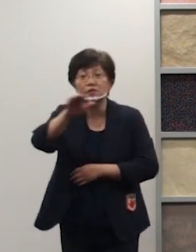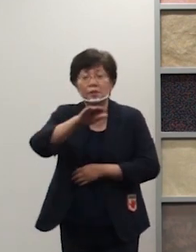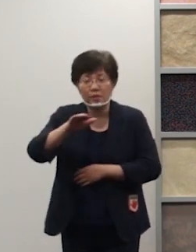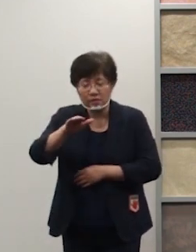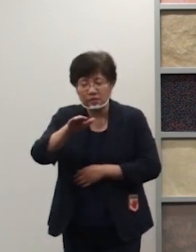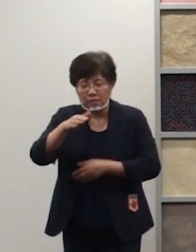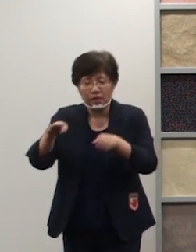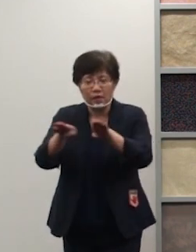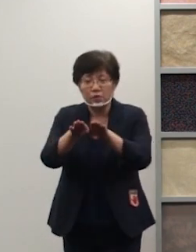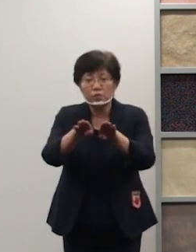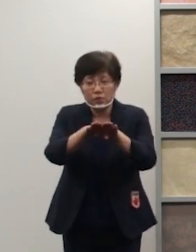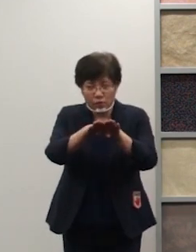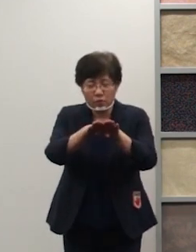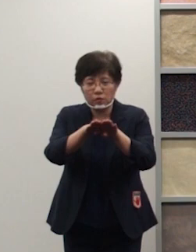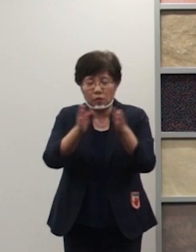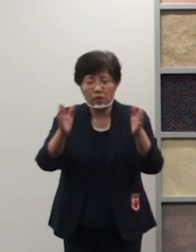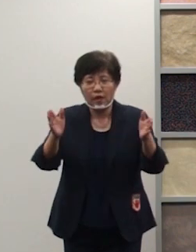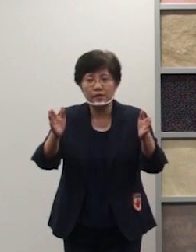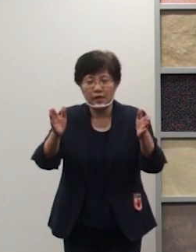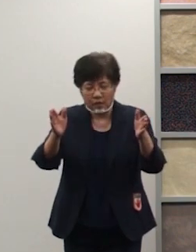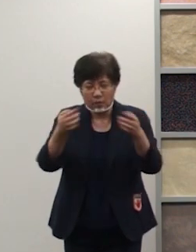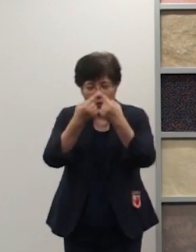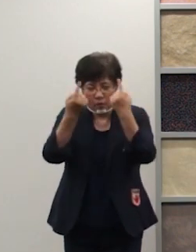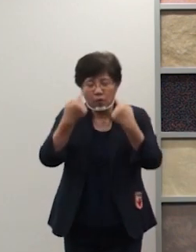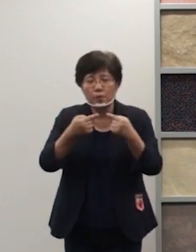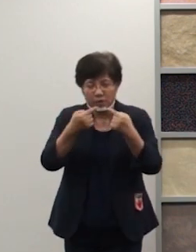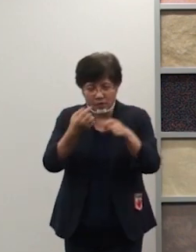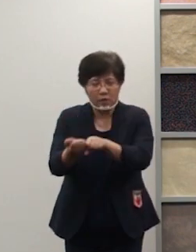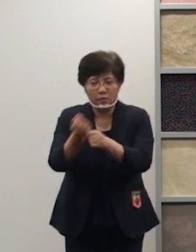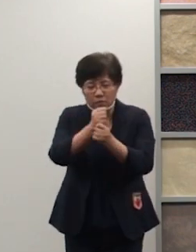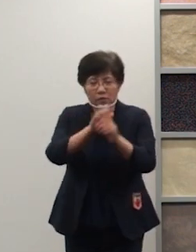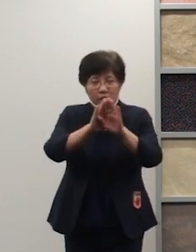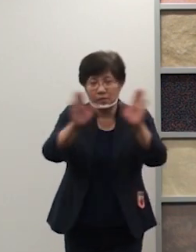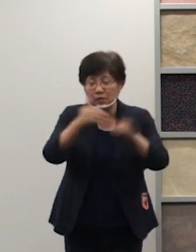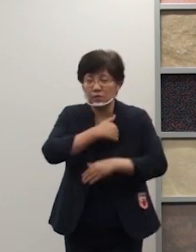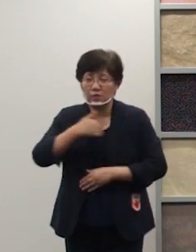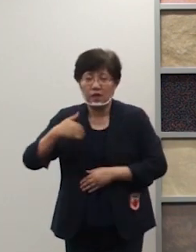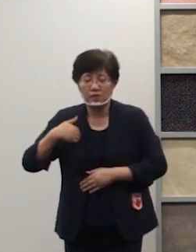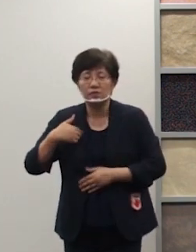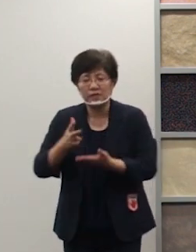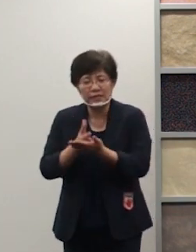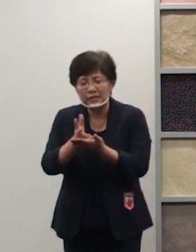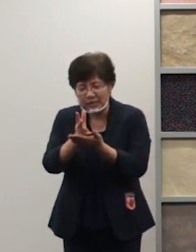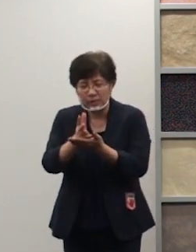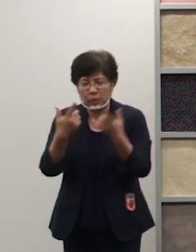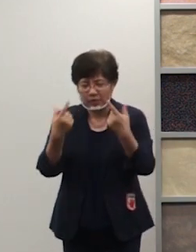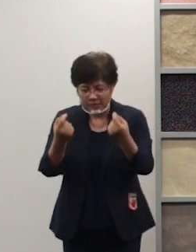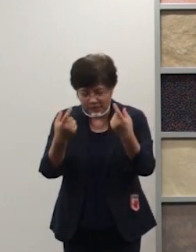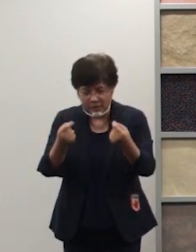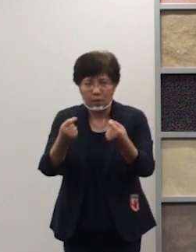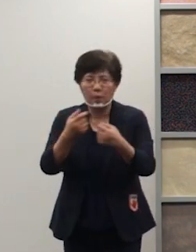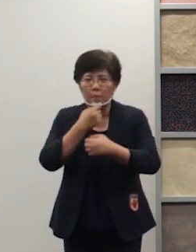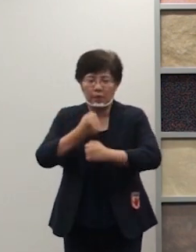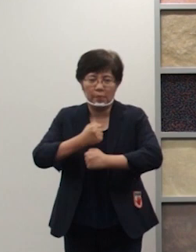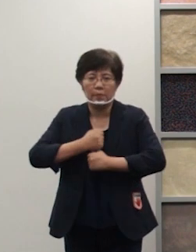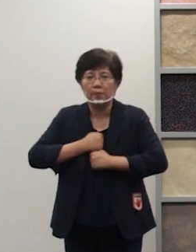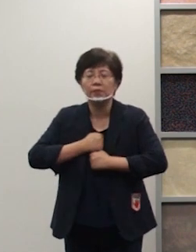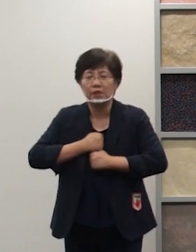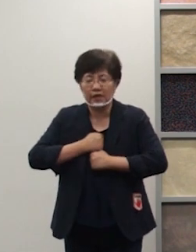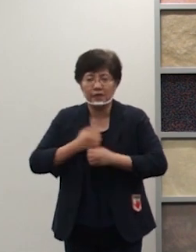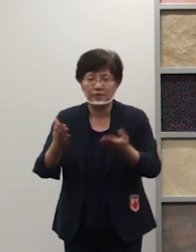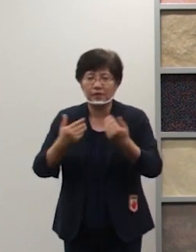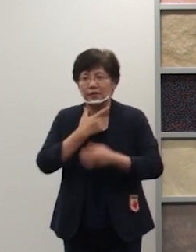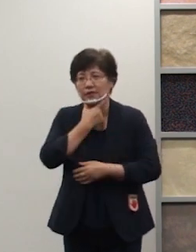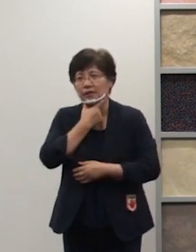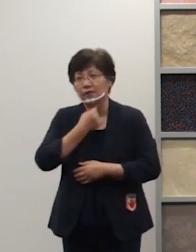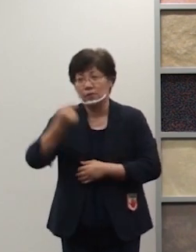個別解除の前提となっておりますガイドラインの遵守の徹底を引き続きぜひよろしくお願いいた